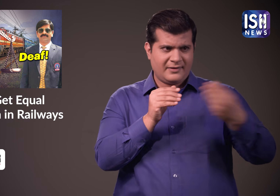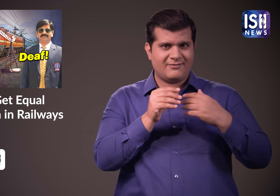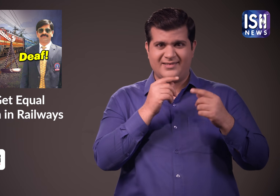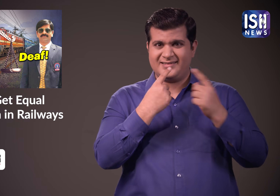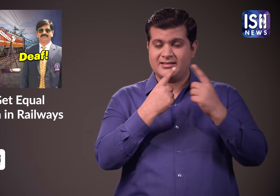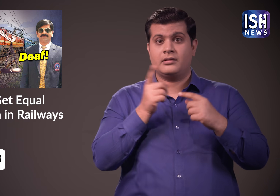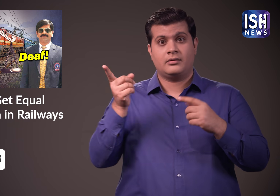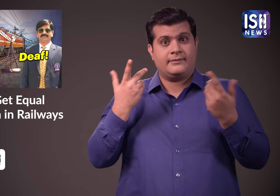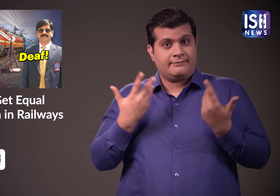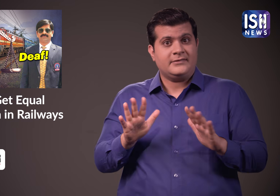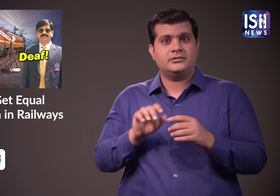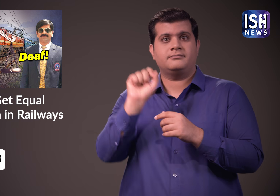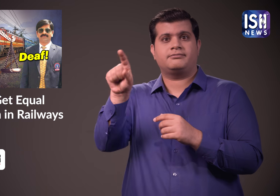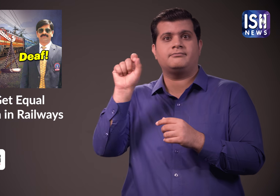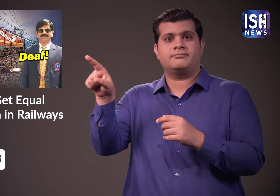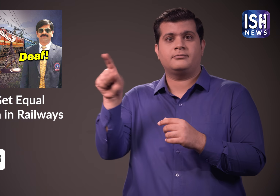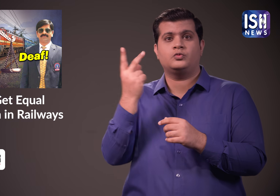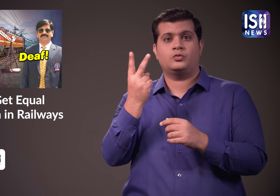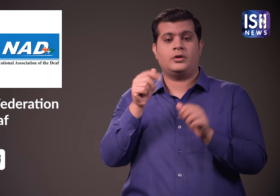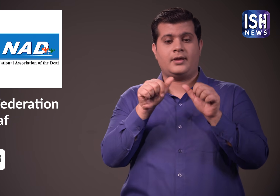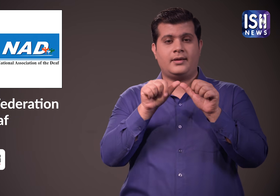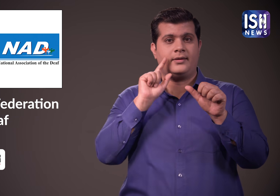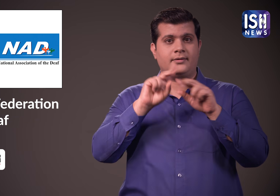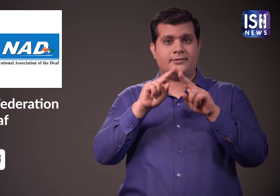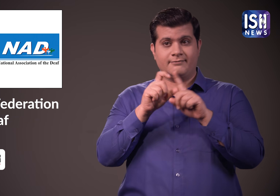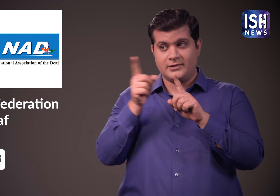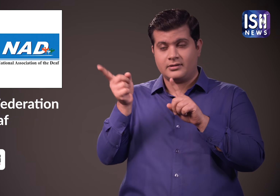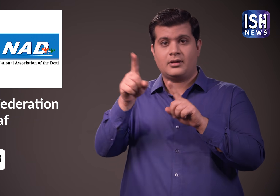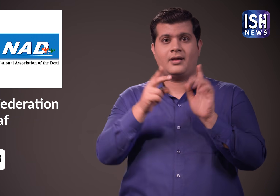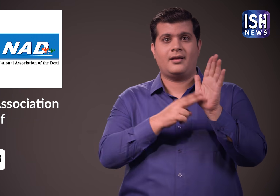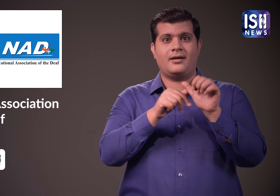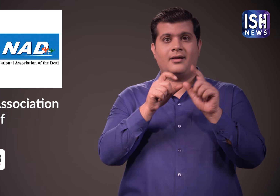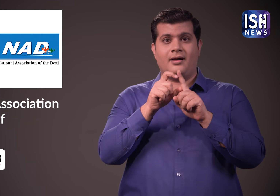AIFD और NAD को लिखा था और मदद की उमीद कर रहे थे